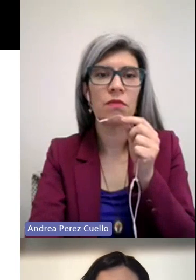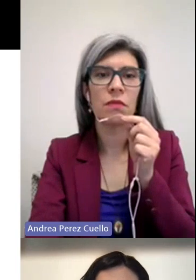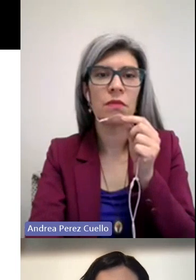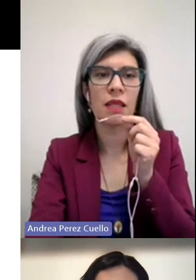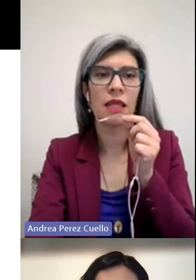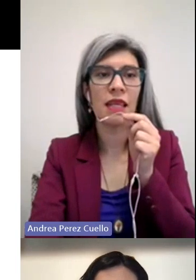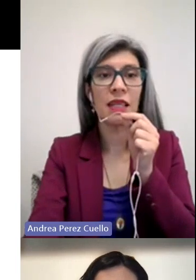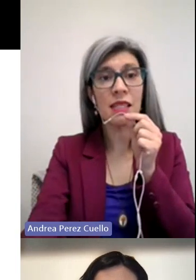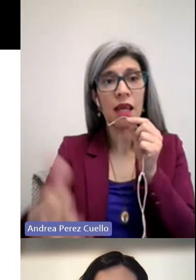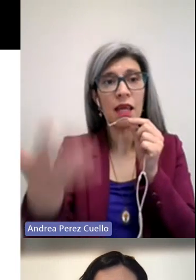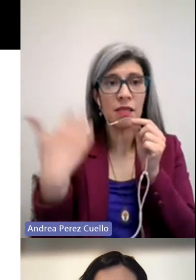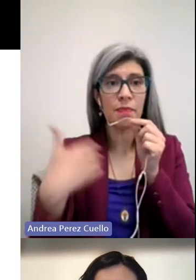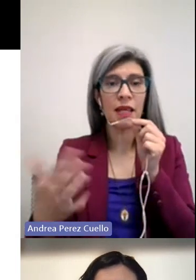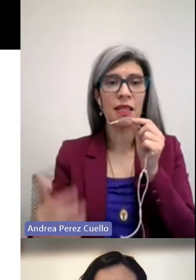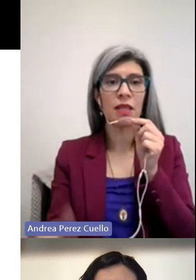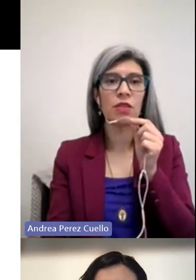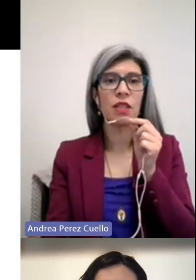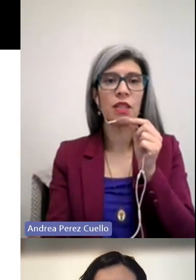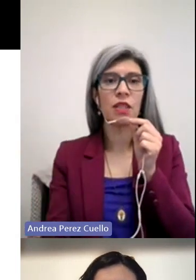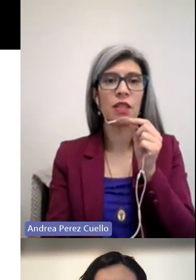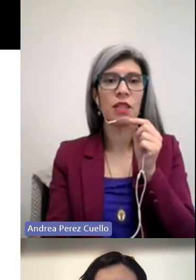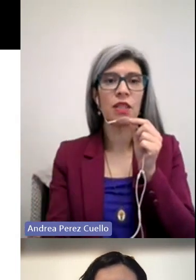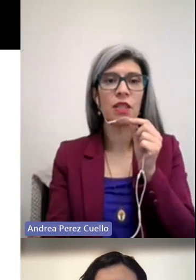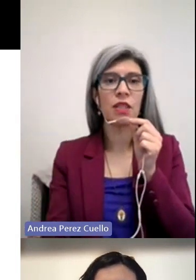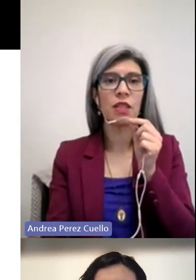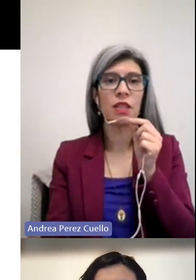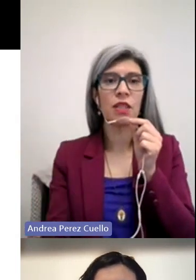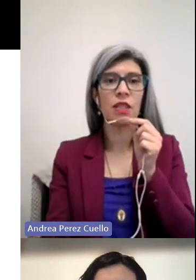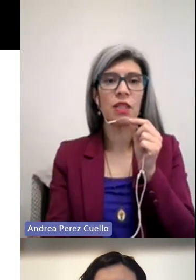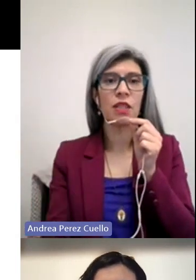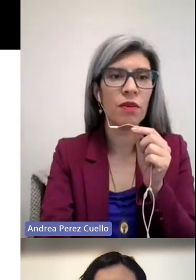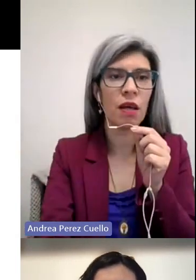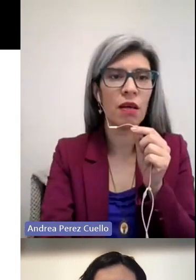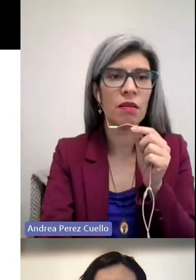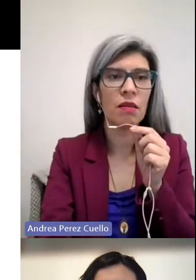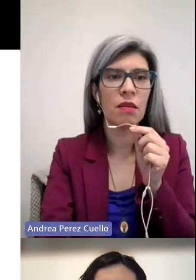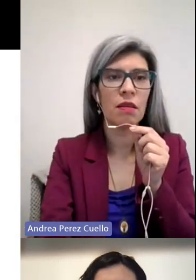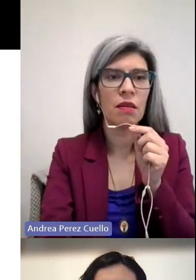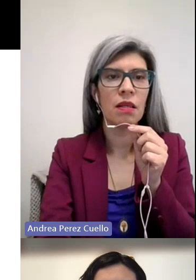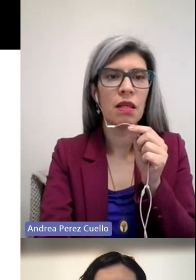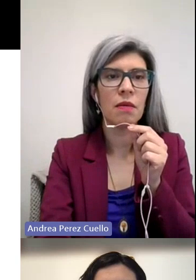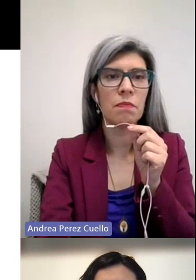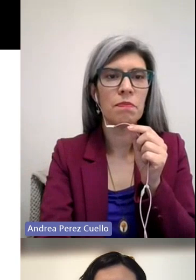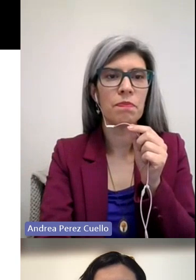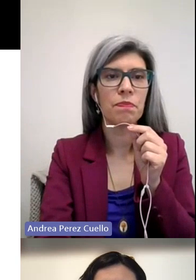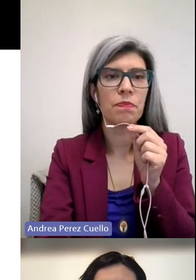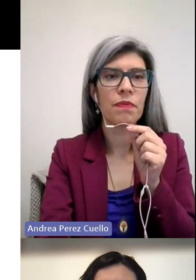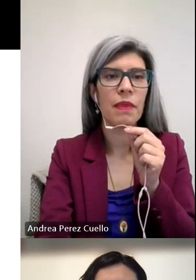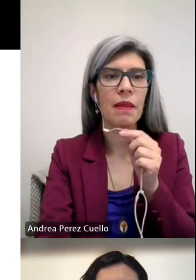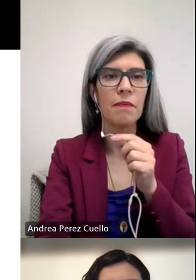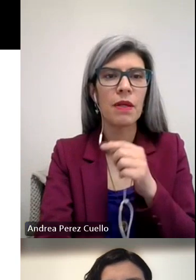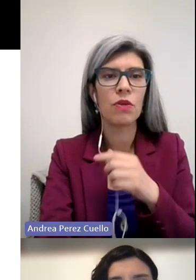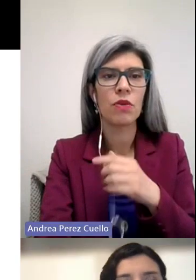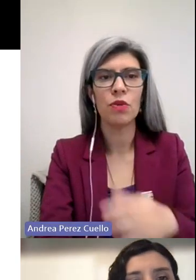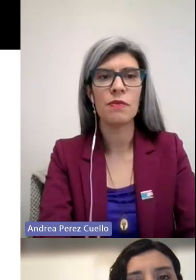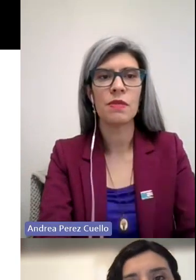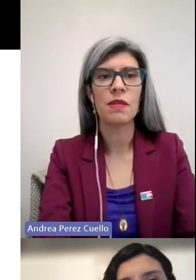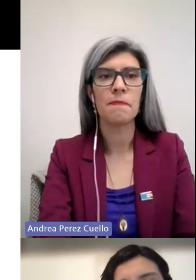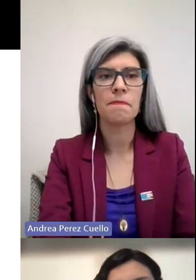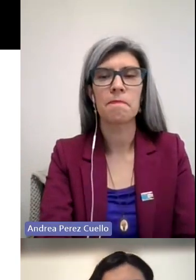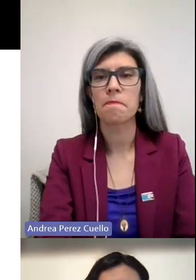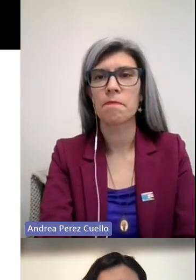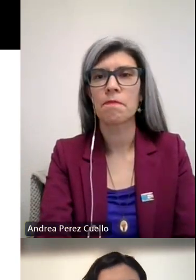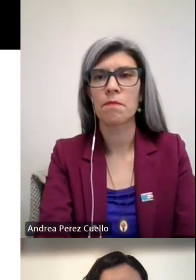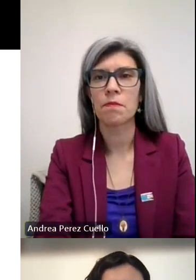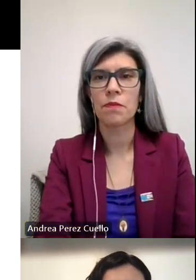Si mientras ingresa es para que continúes, Maribel. Si quieres voy a em, verlo yo,